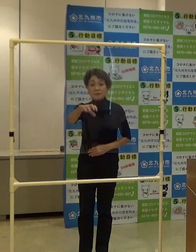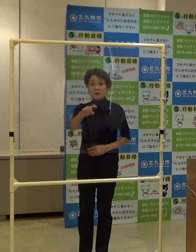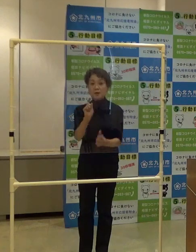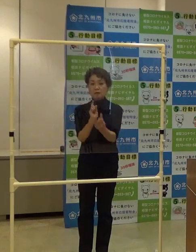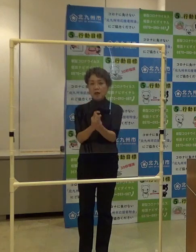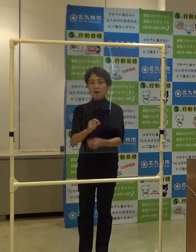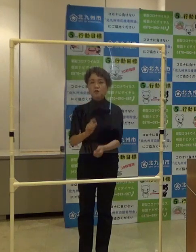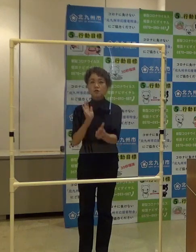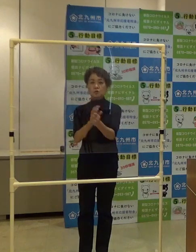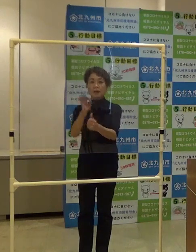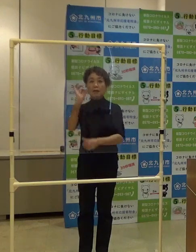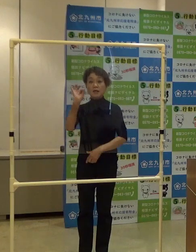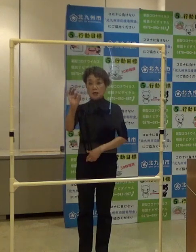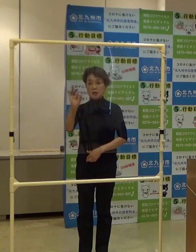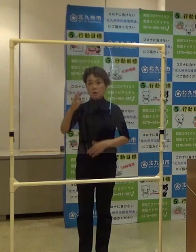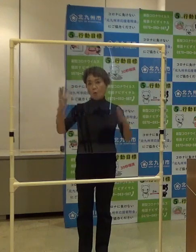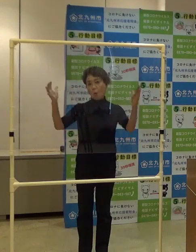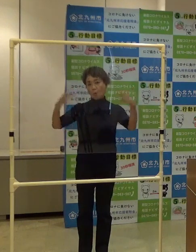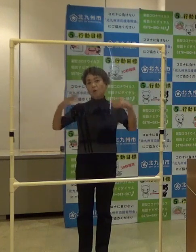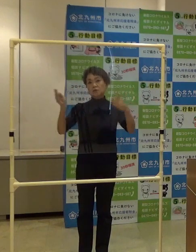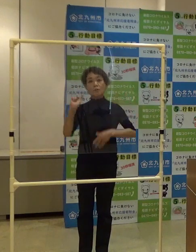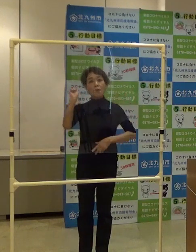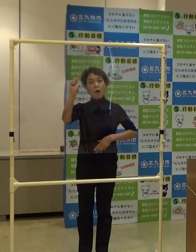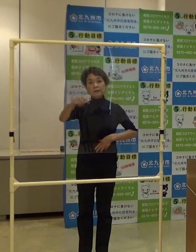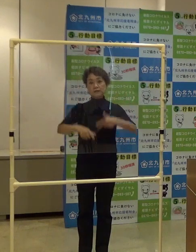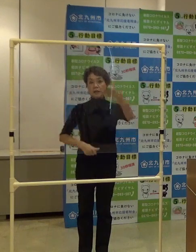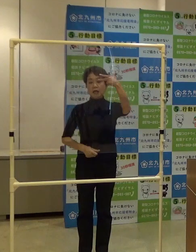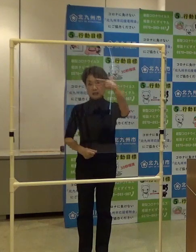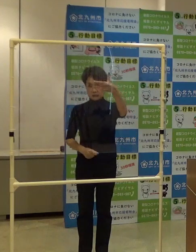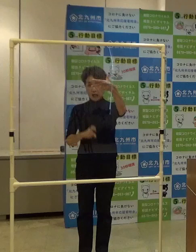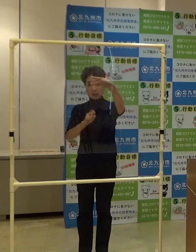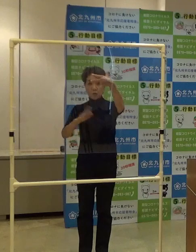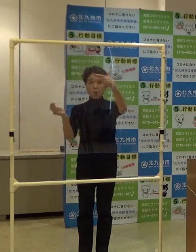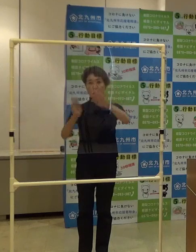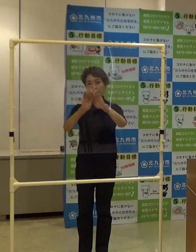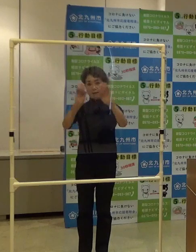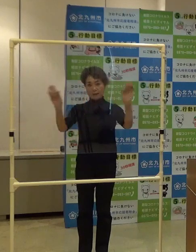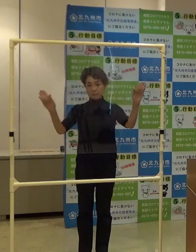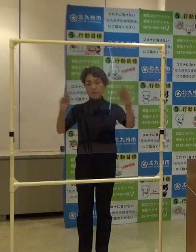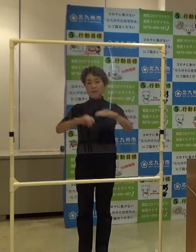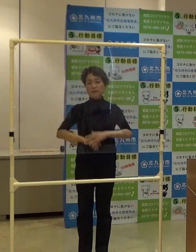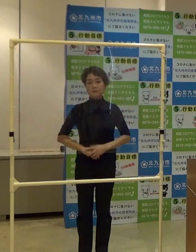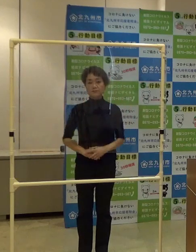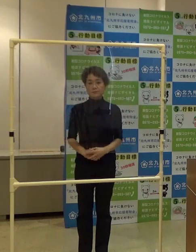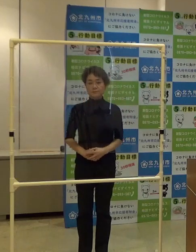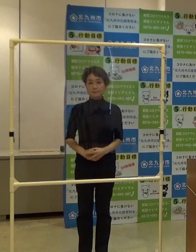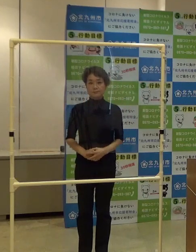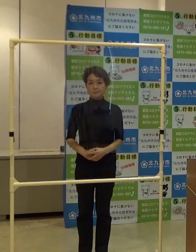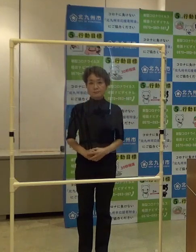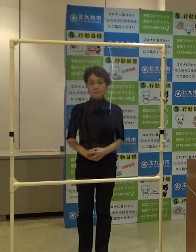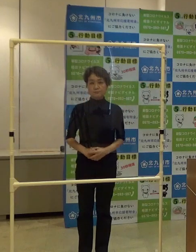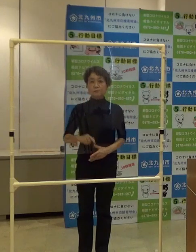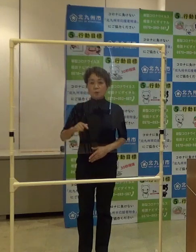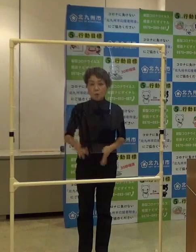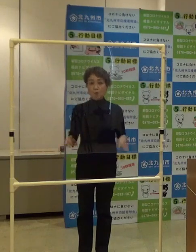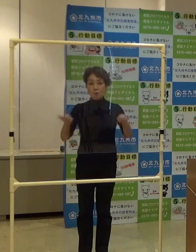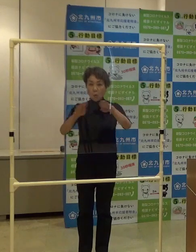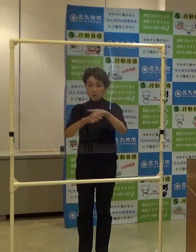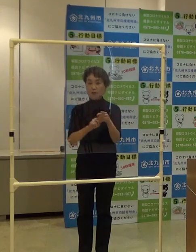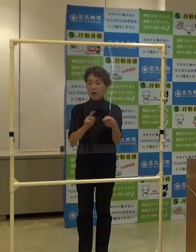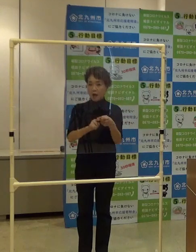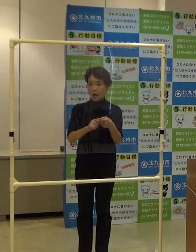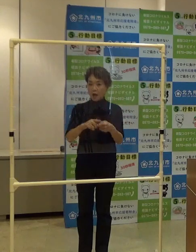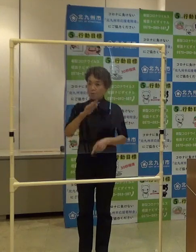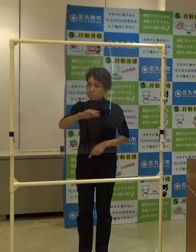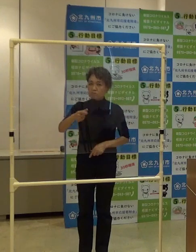金の募集を明日から始めることにいたしました。本庁舎をはじめ